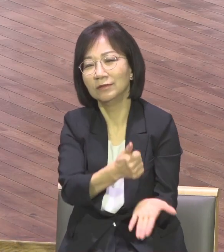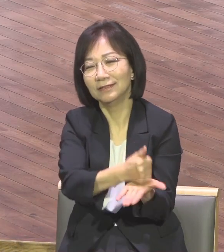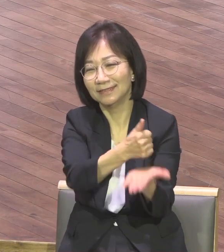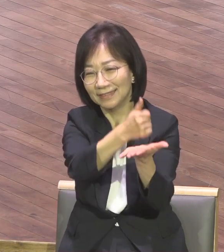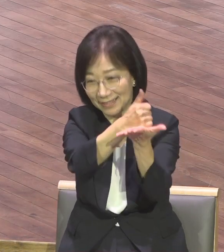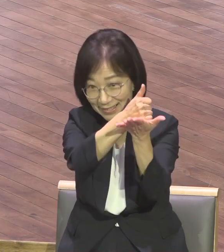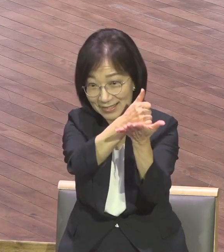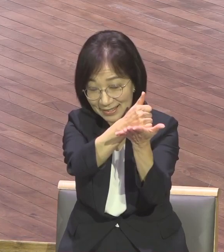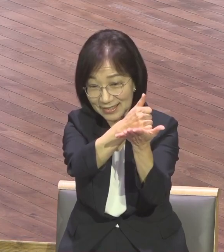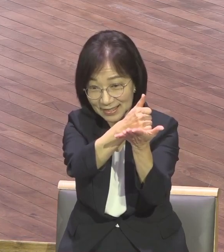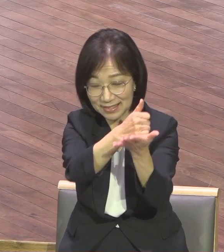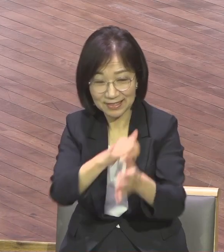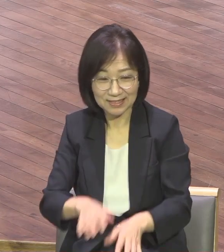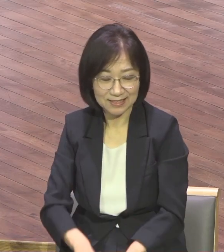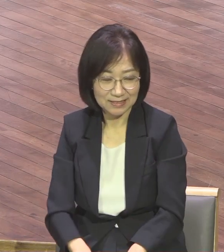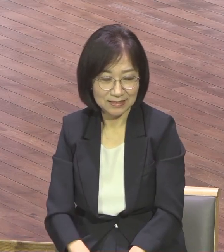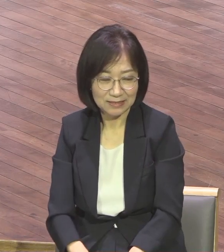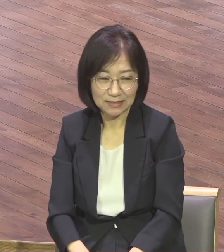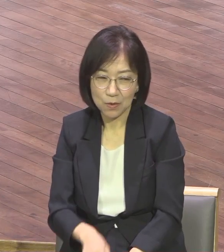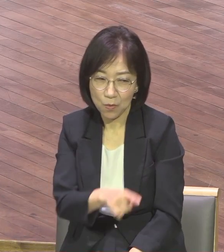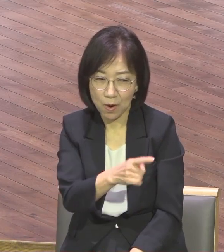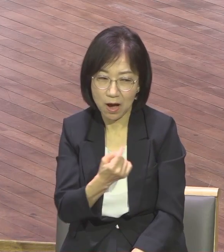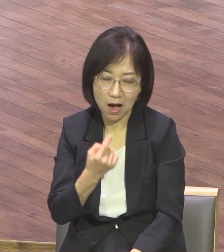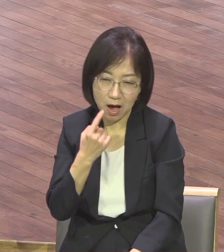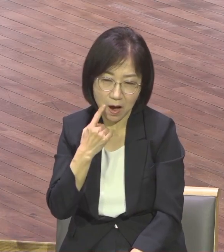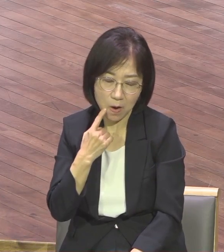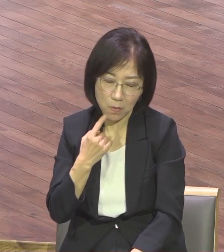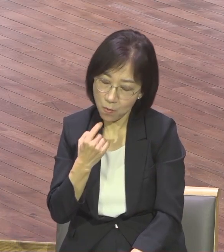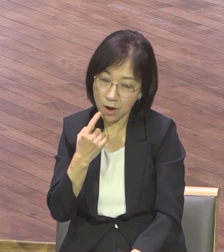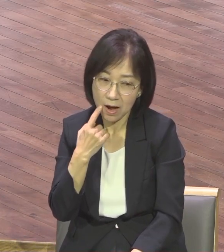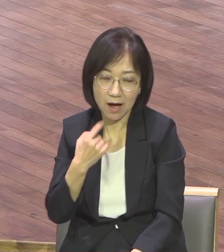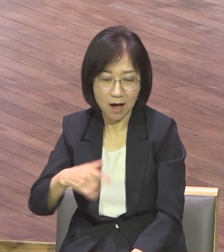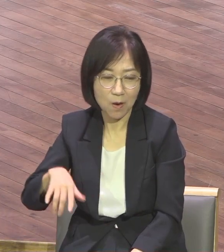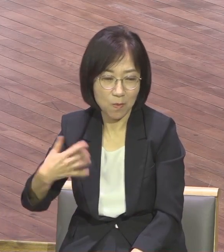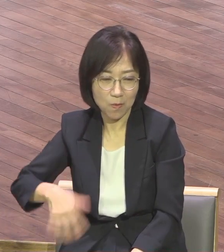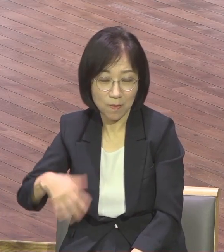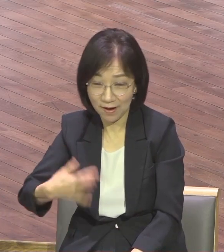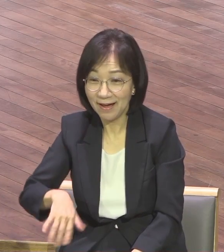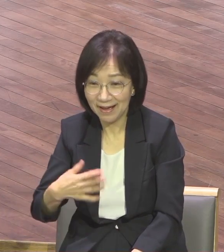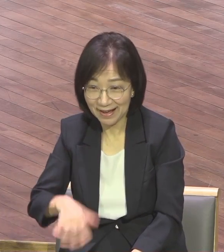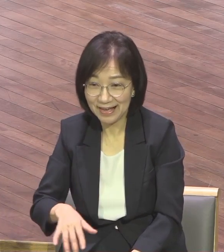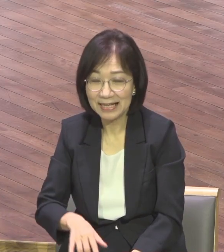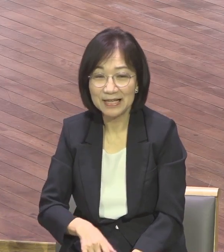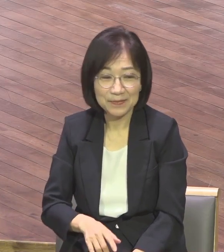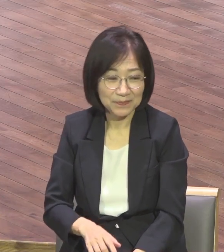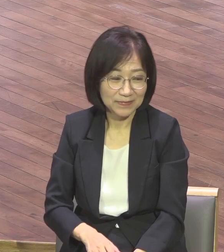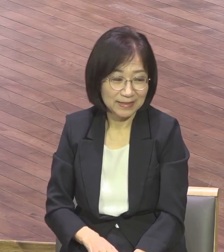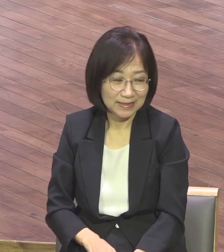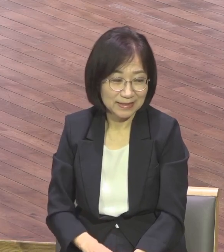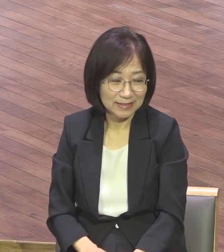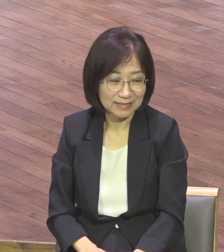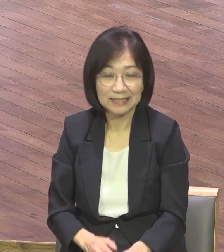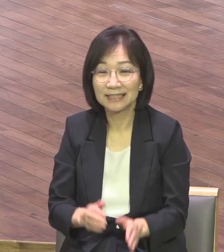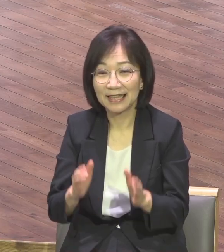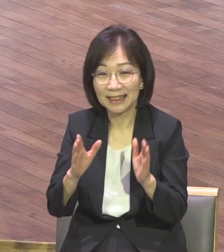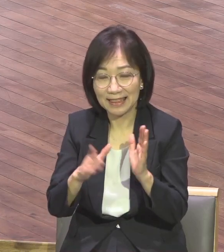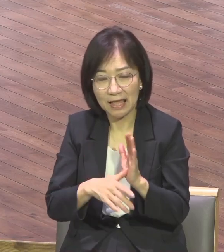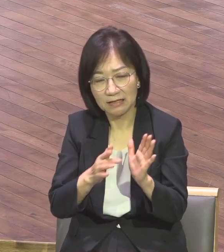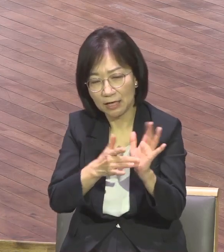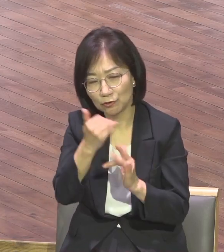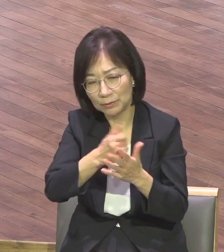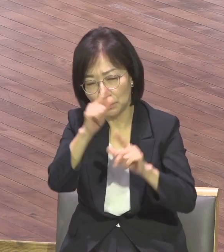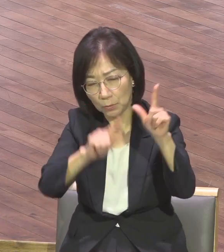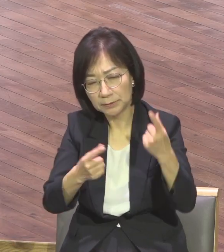아멘. 야, 정말 부럽다. 그래서 그때 처음으로 불린 이름이 예수와 같다 그래서